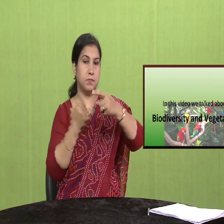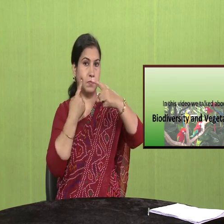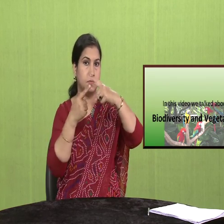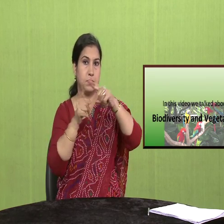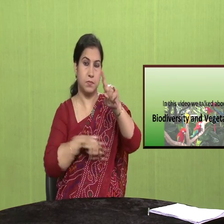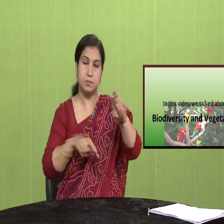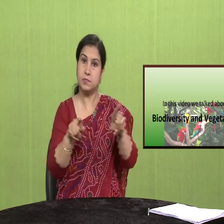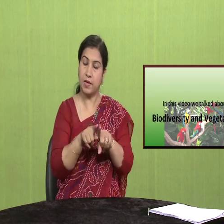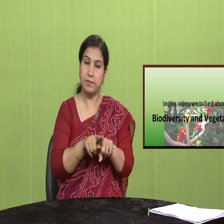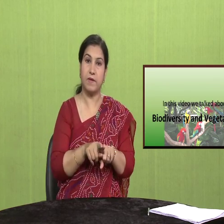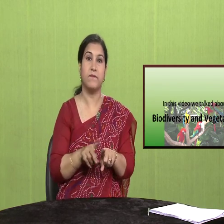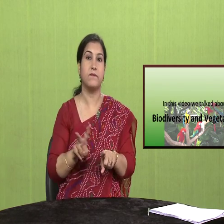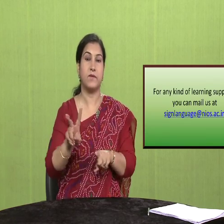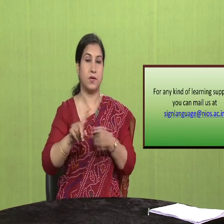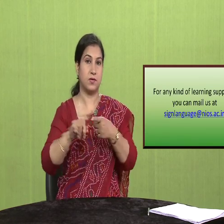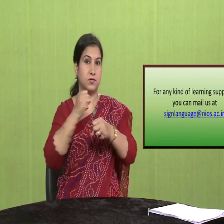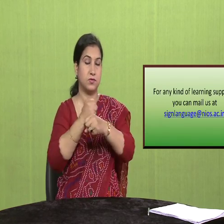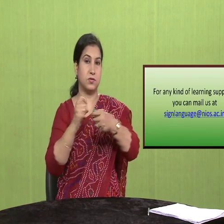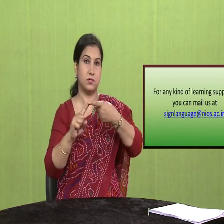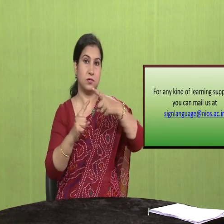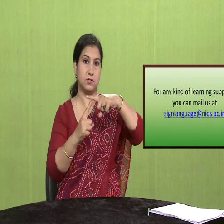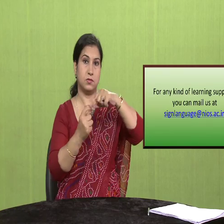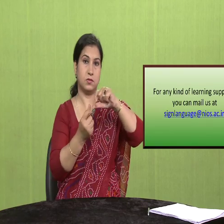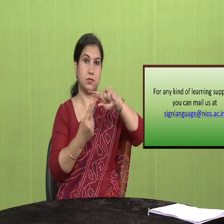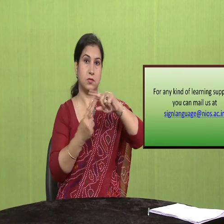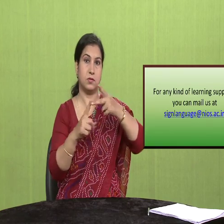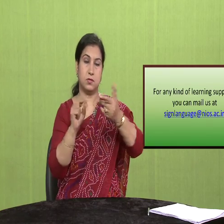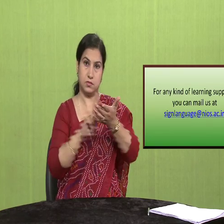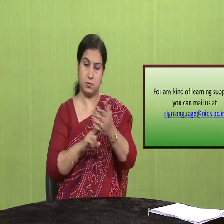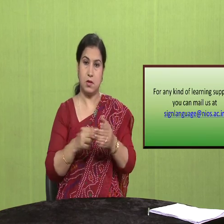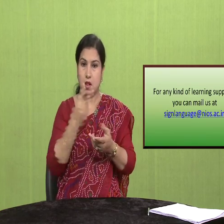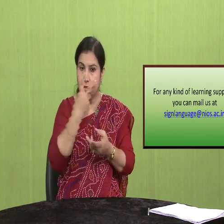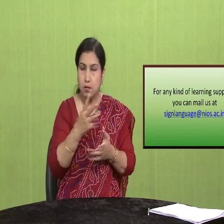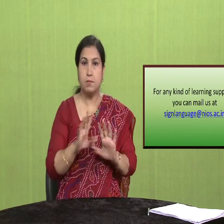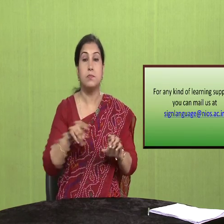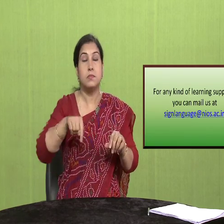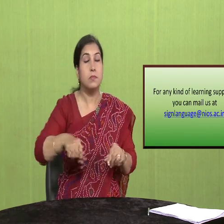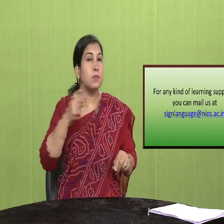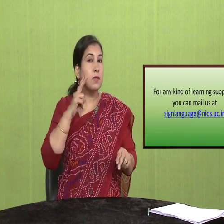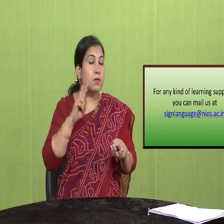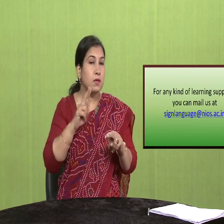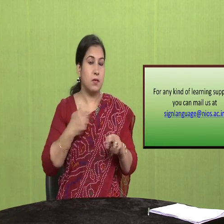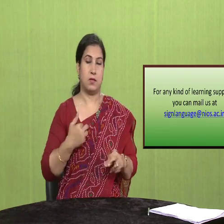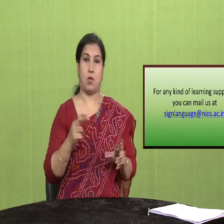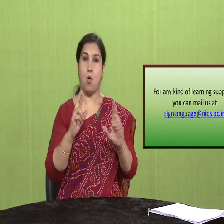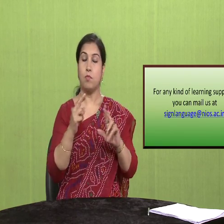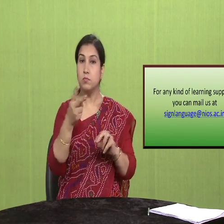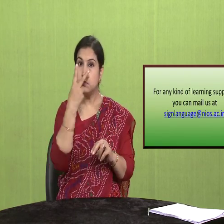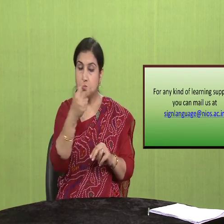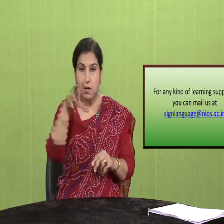well. For any kind of learning support, you can send us email. Our